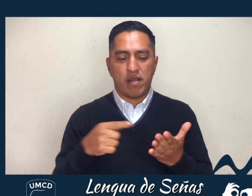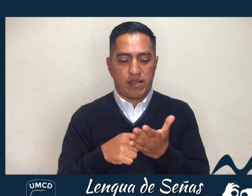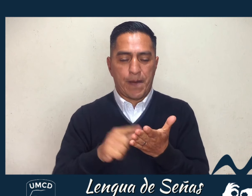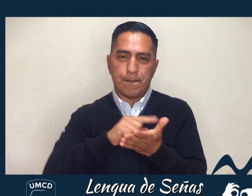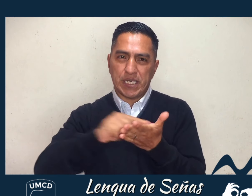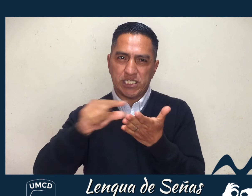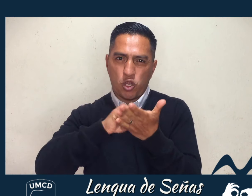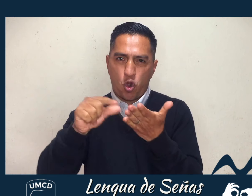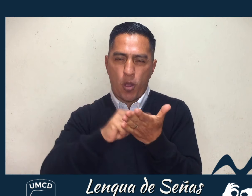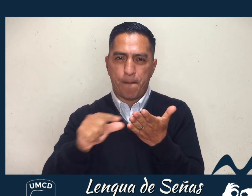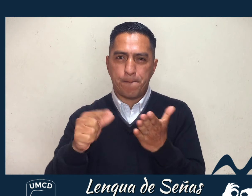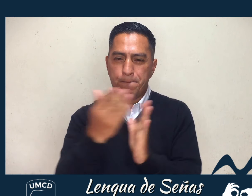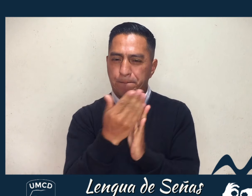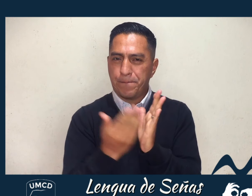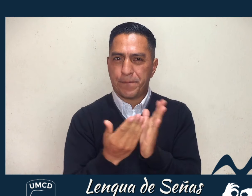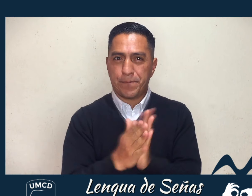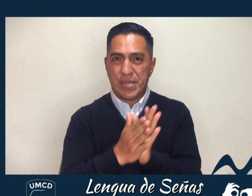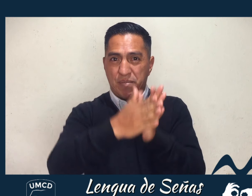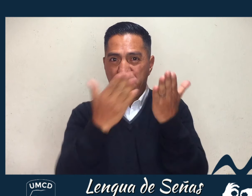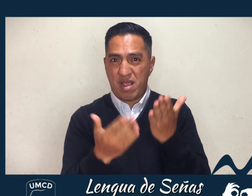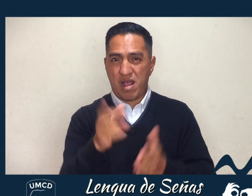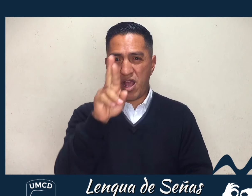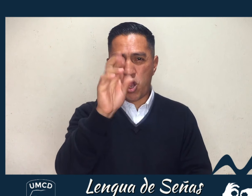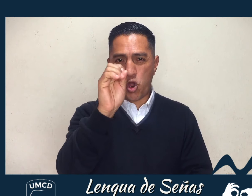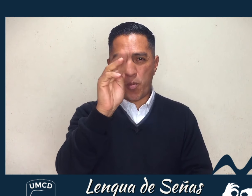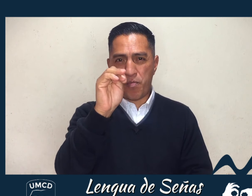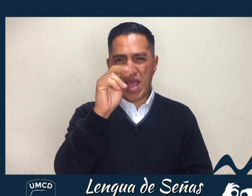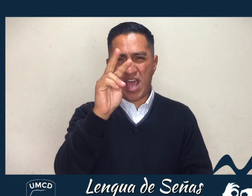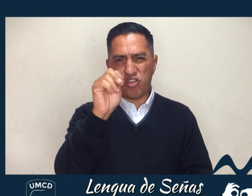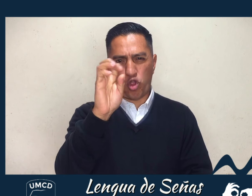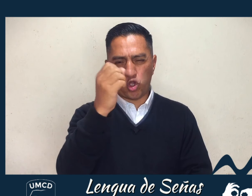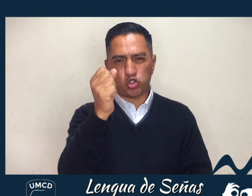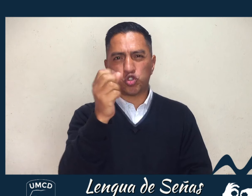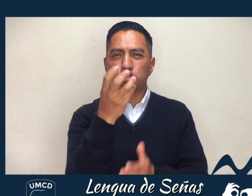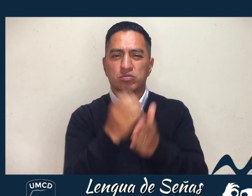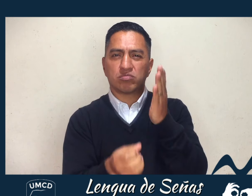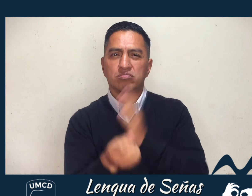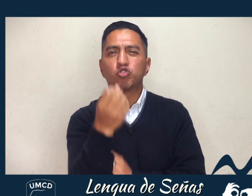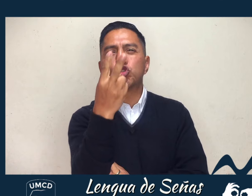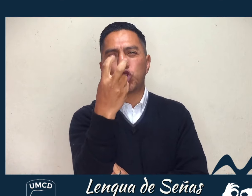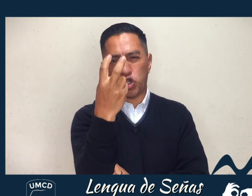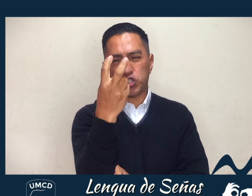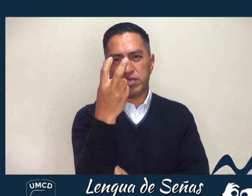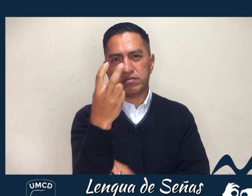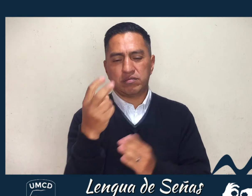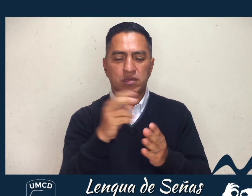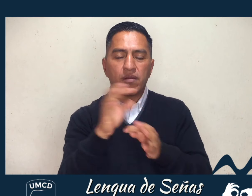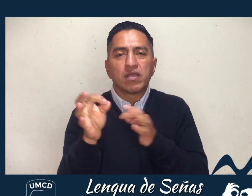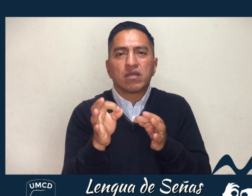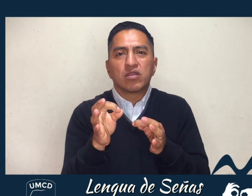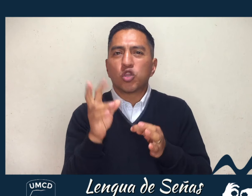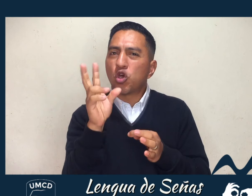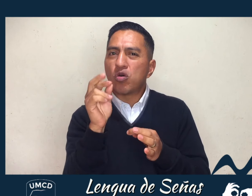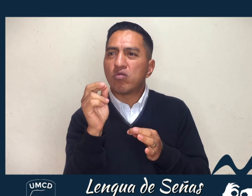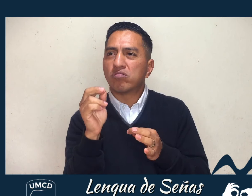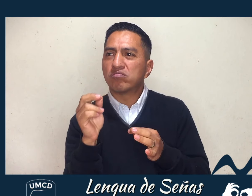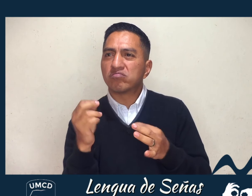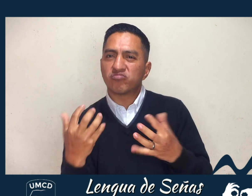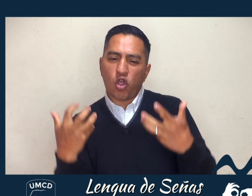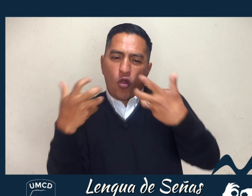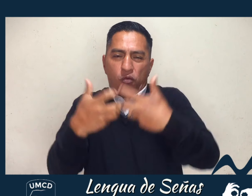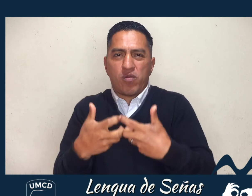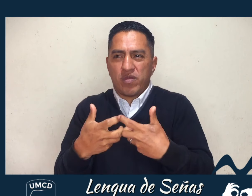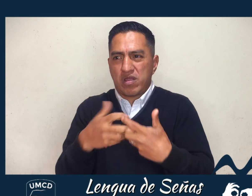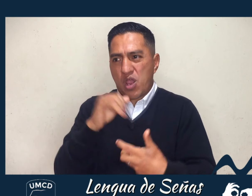En este pasaje de la carta a los Romanos capítulo 12, el apóstol Pablo nos llama a no conformarnos a este